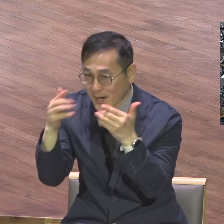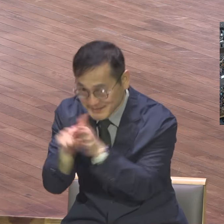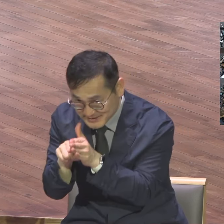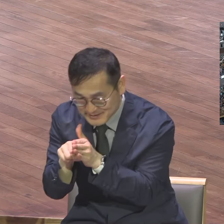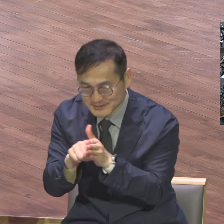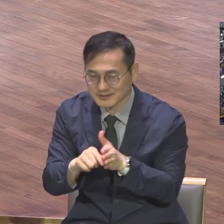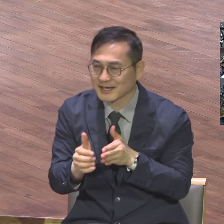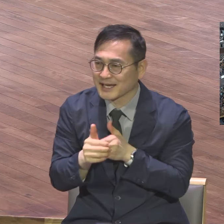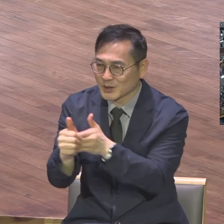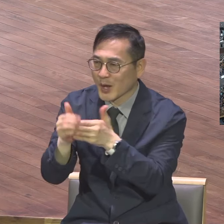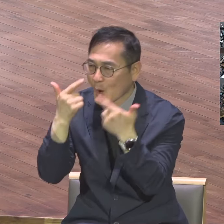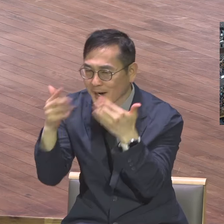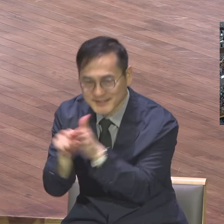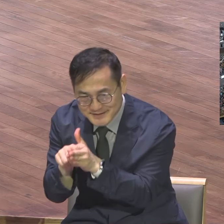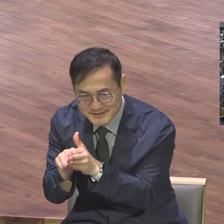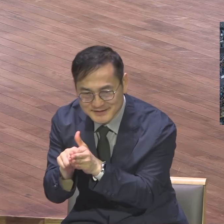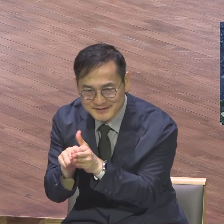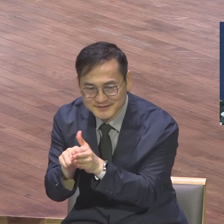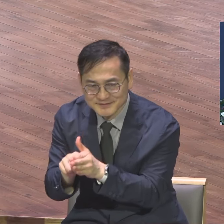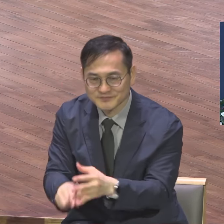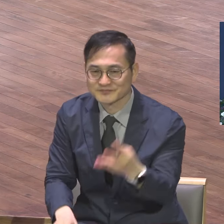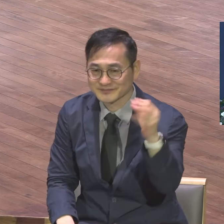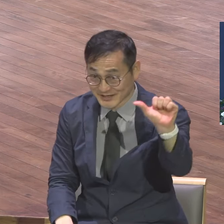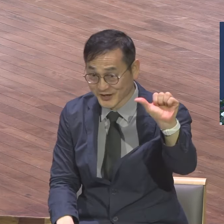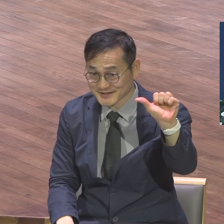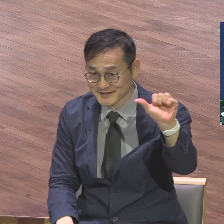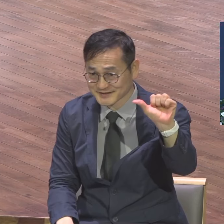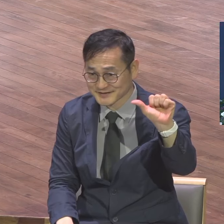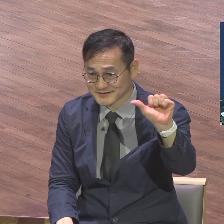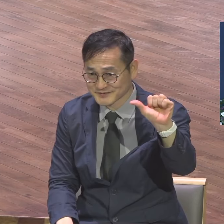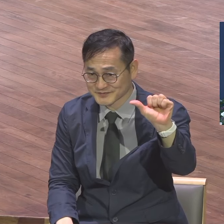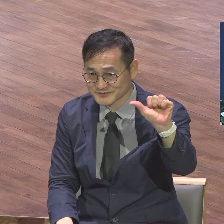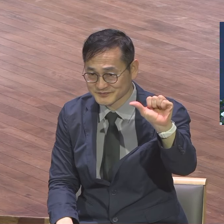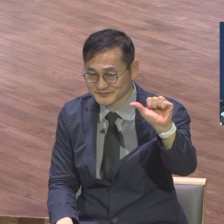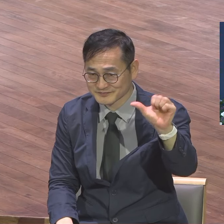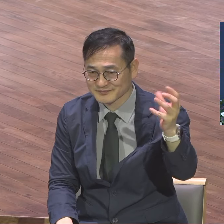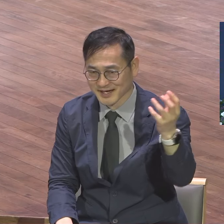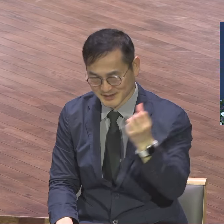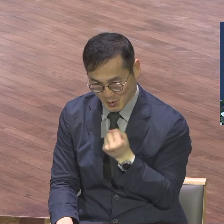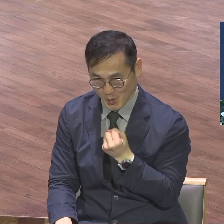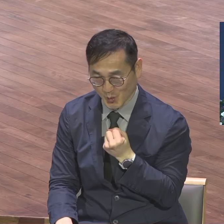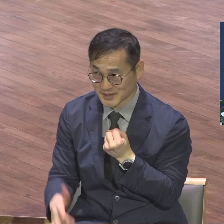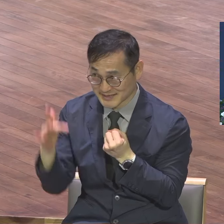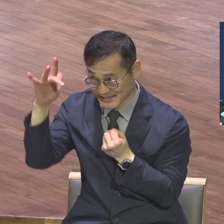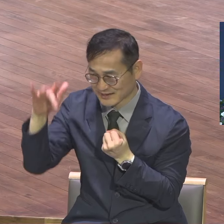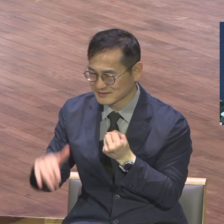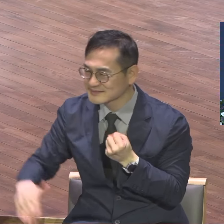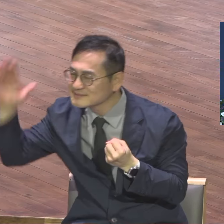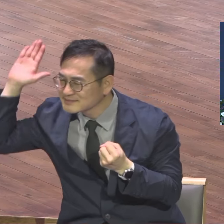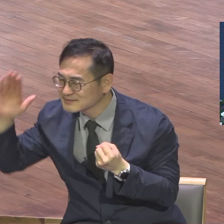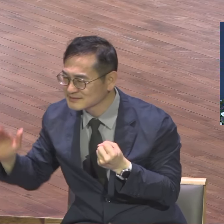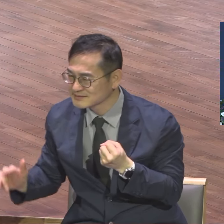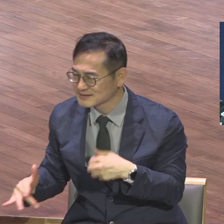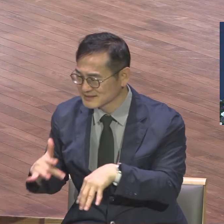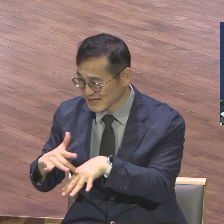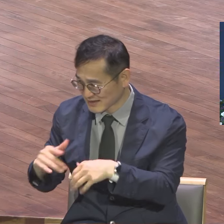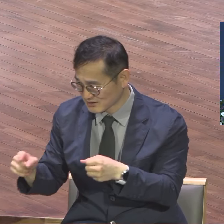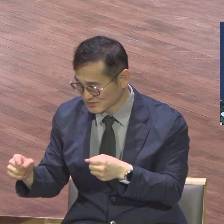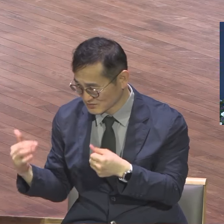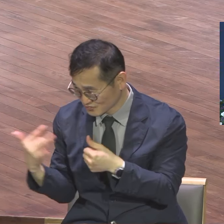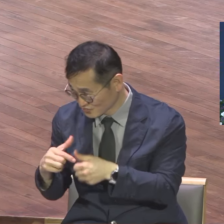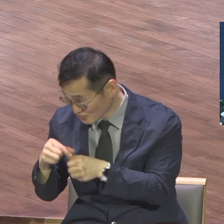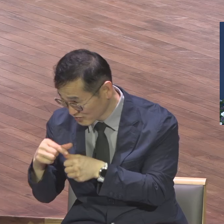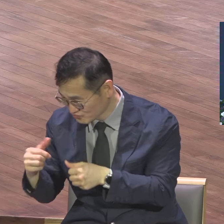확신. 아멘. 다섯 가지 다 가지고 사단이 건드리거든. 에이, 그 네가 웃기지